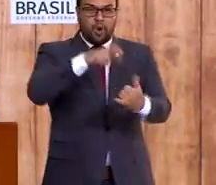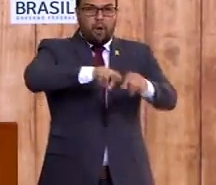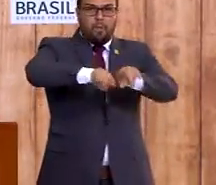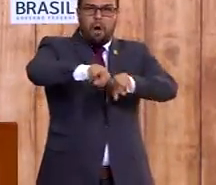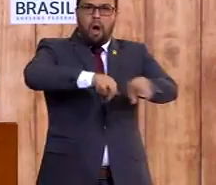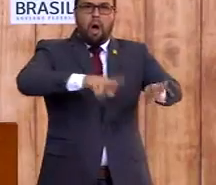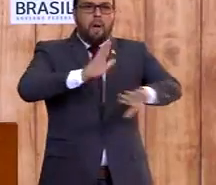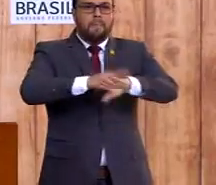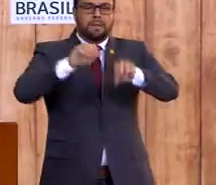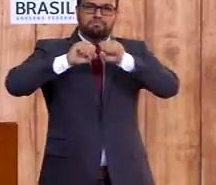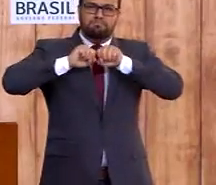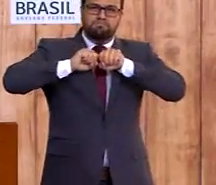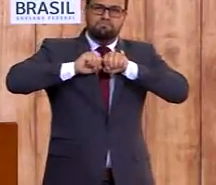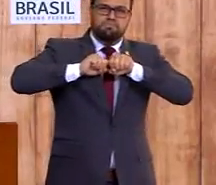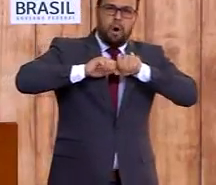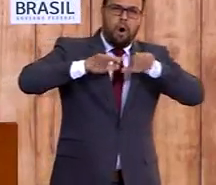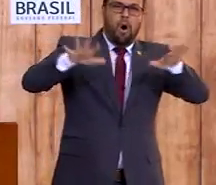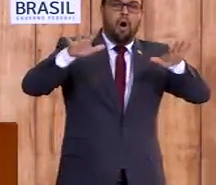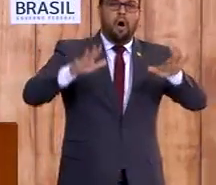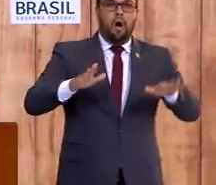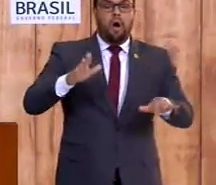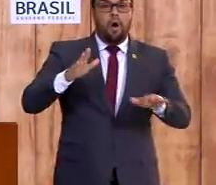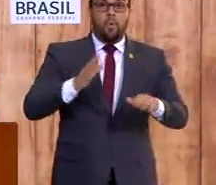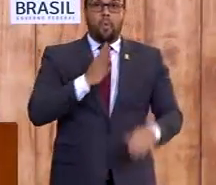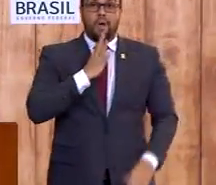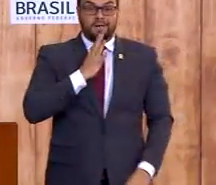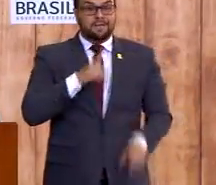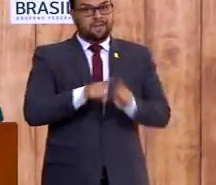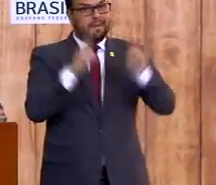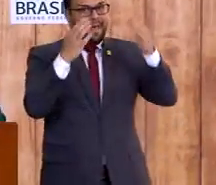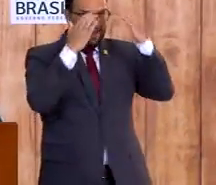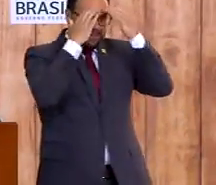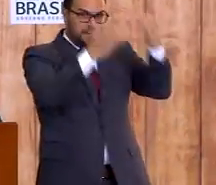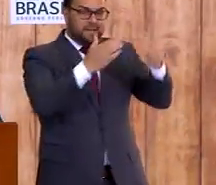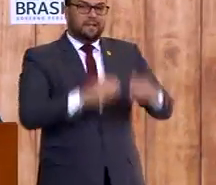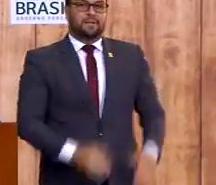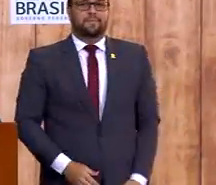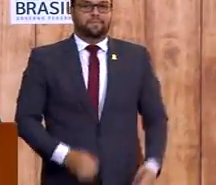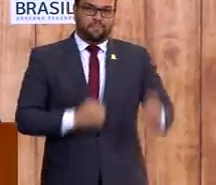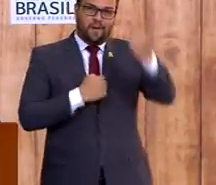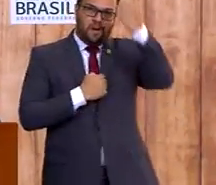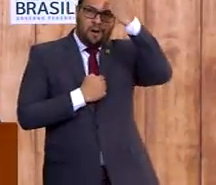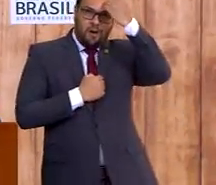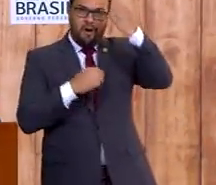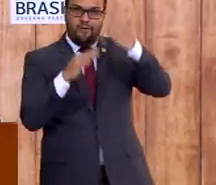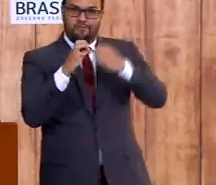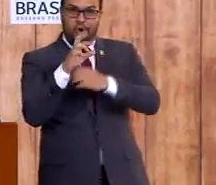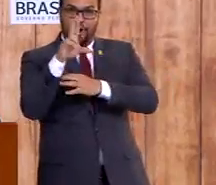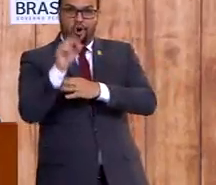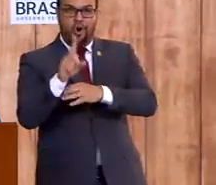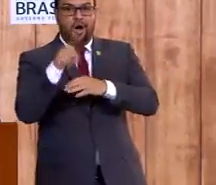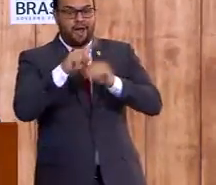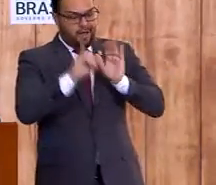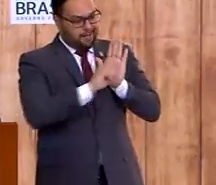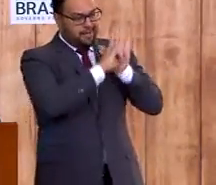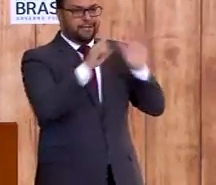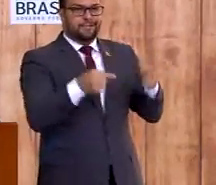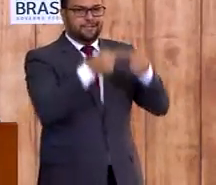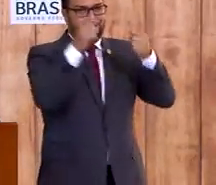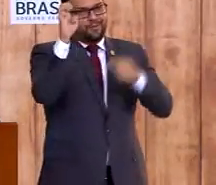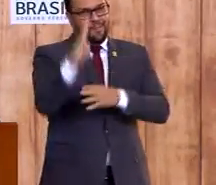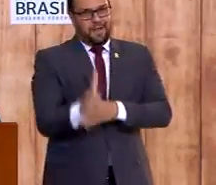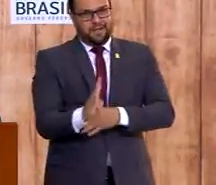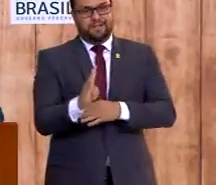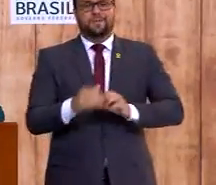difundido conhecido e respeitado esse o forró faz parte da identidade do Brasil